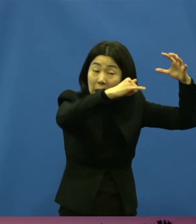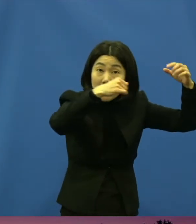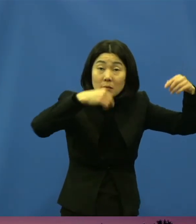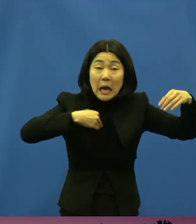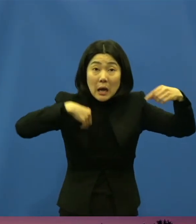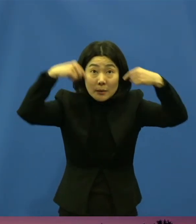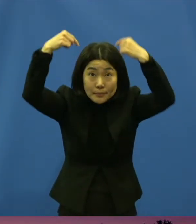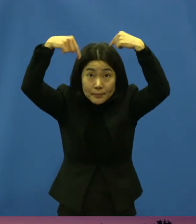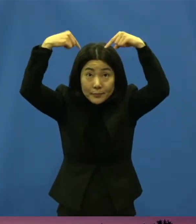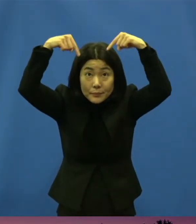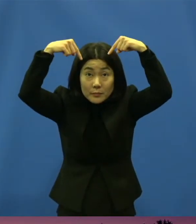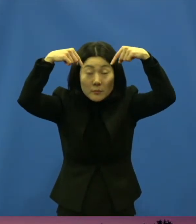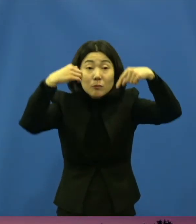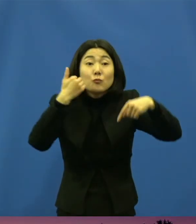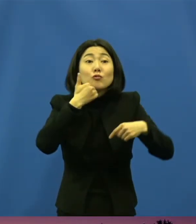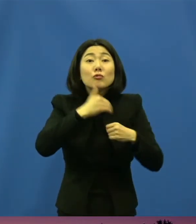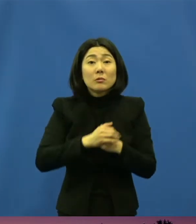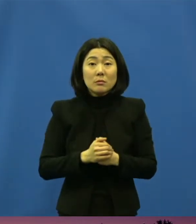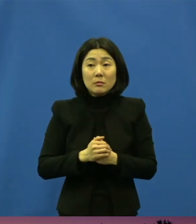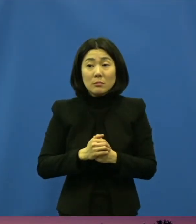여러분, 저 좀 보십시오. 우리는